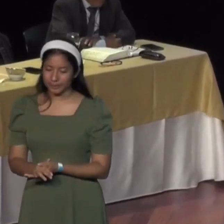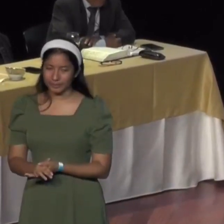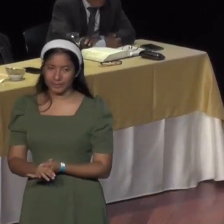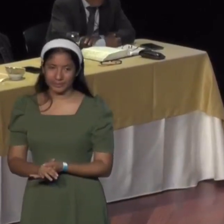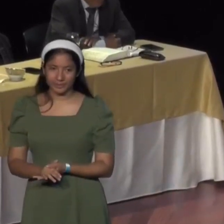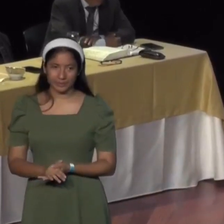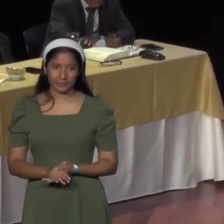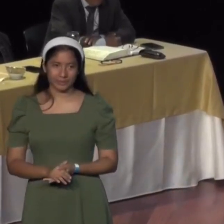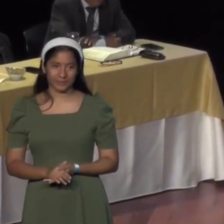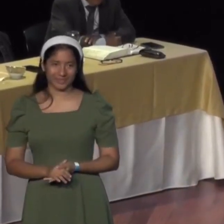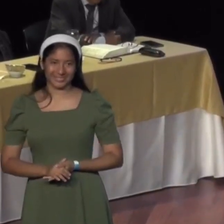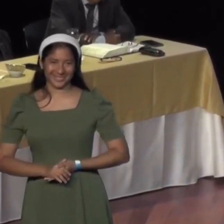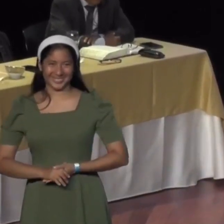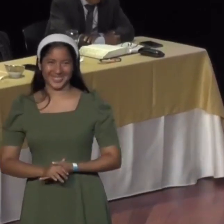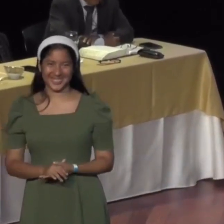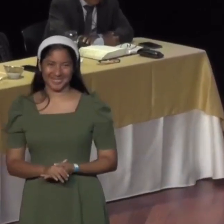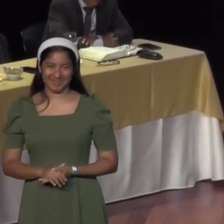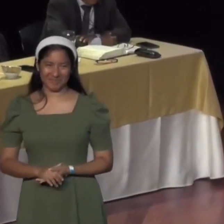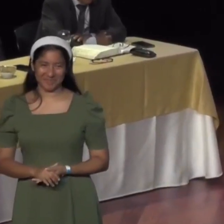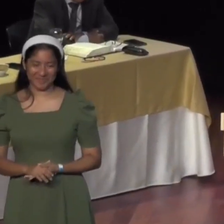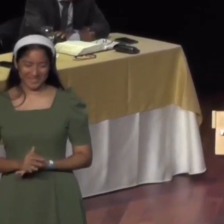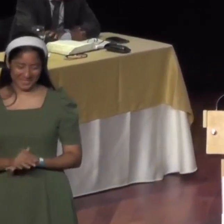Amén, hermano Rubén.